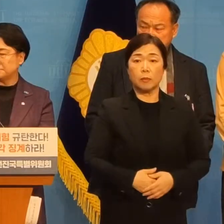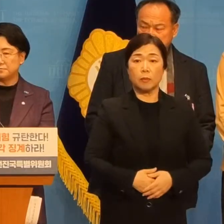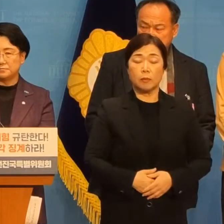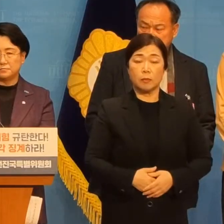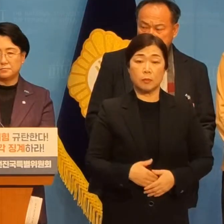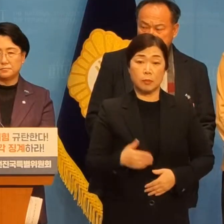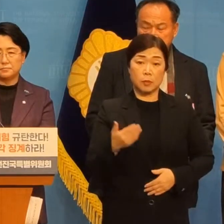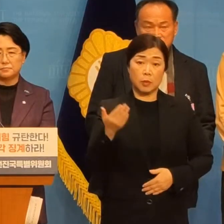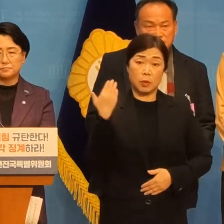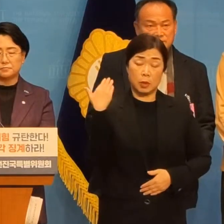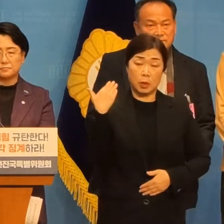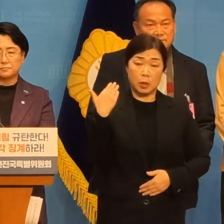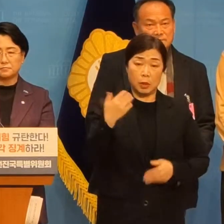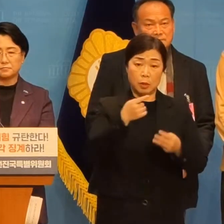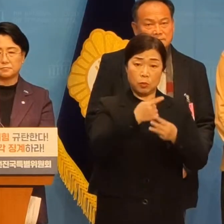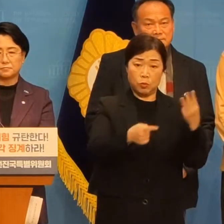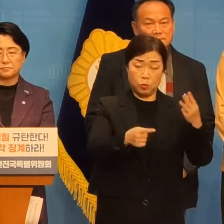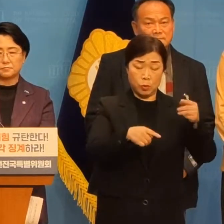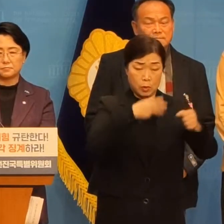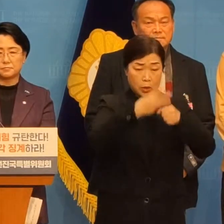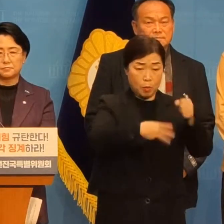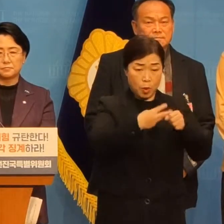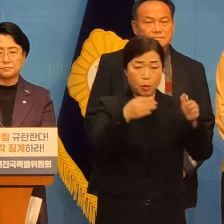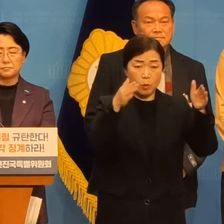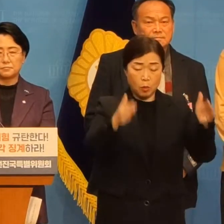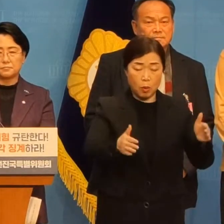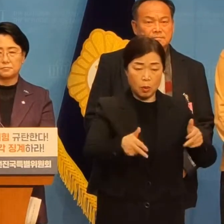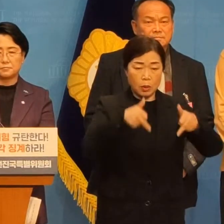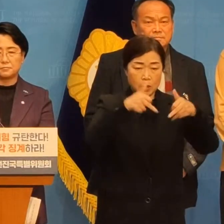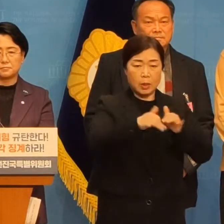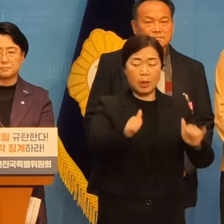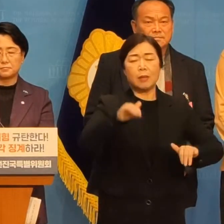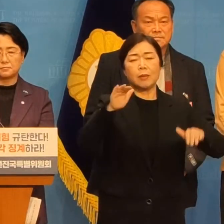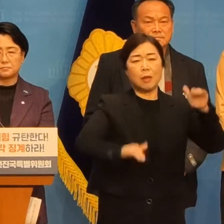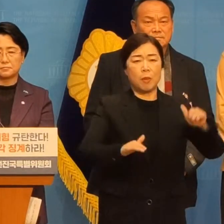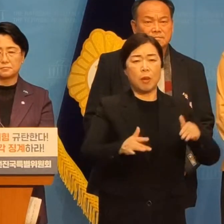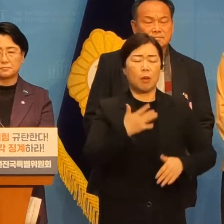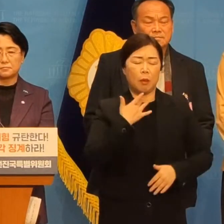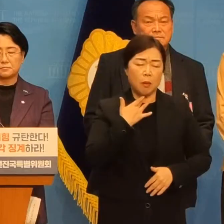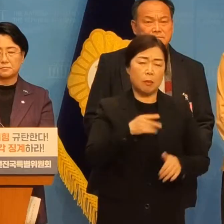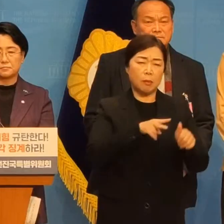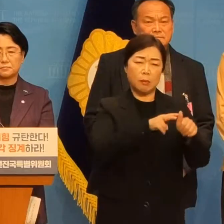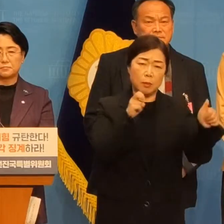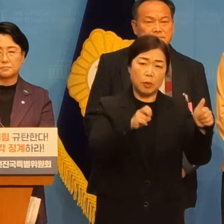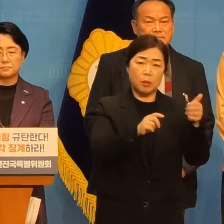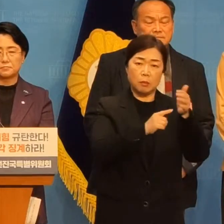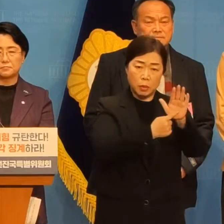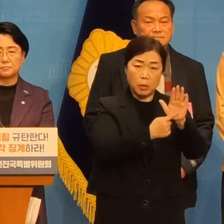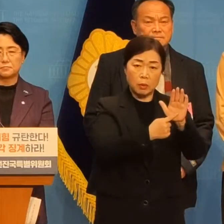시기 윤석열 집권 3년은 장애인 차별과 혐오의